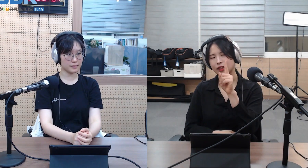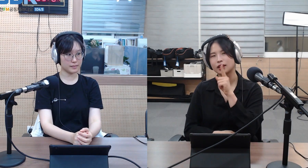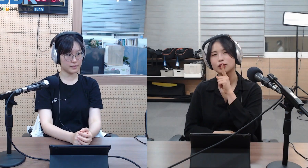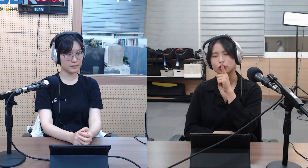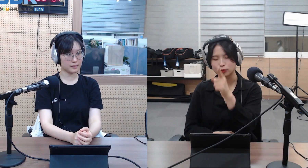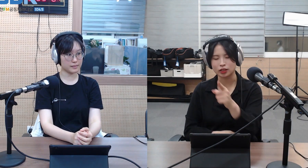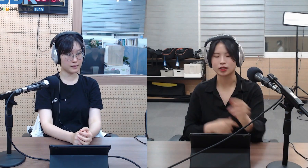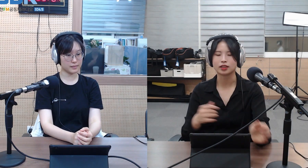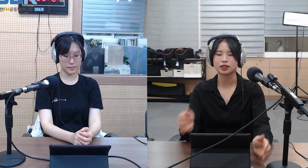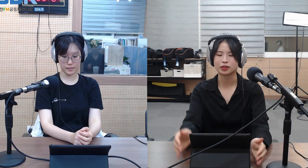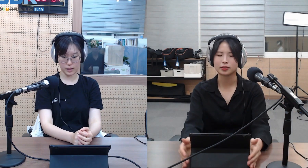하나 주문할게요.